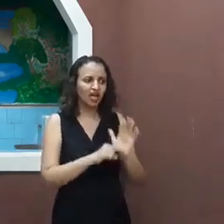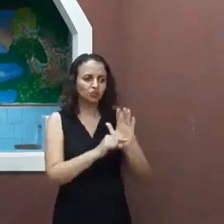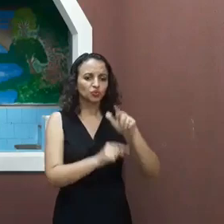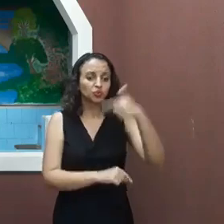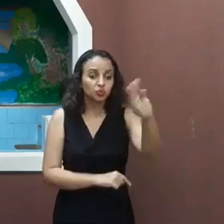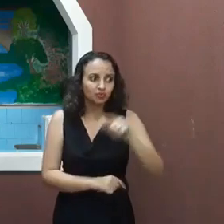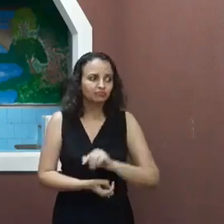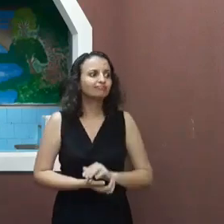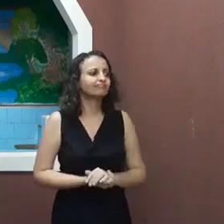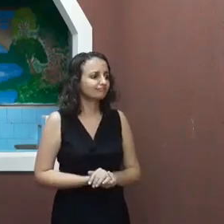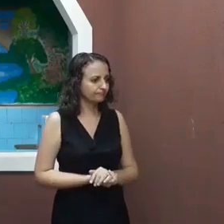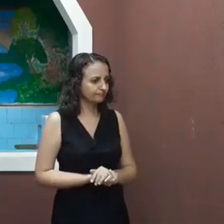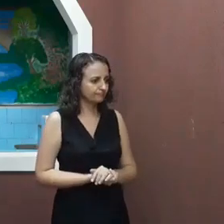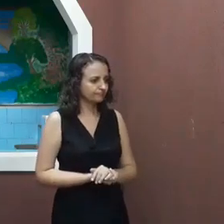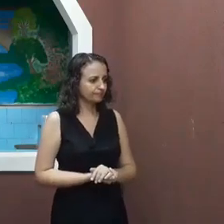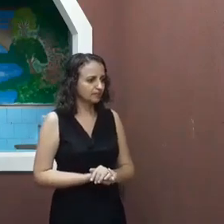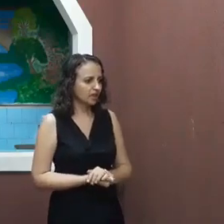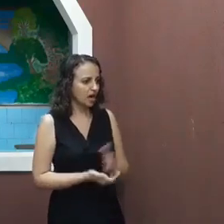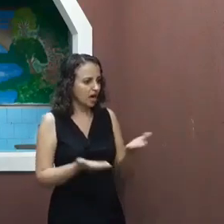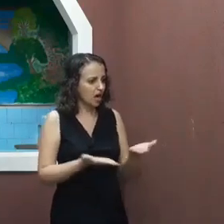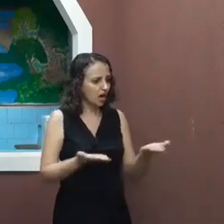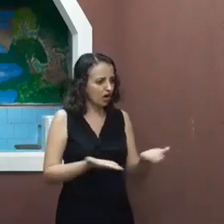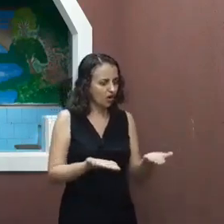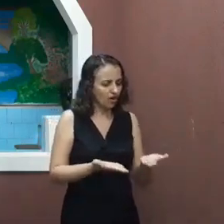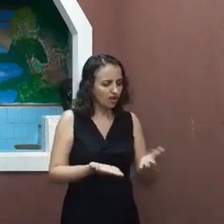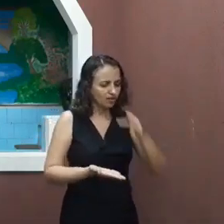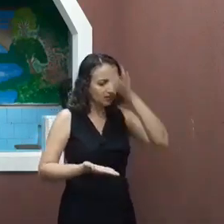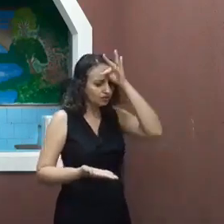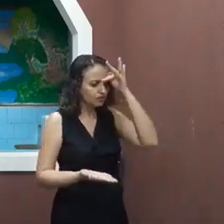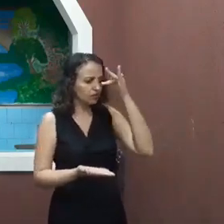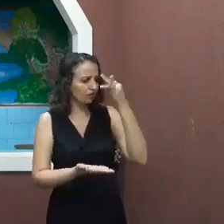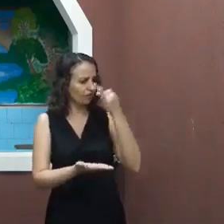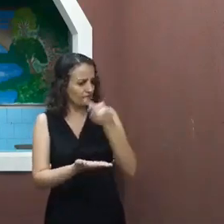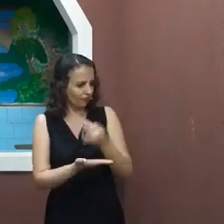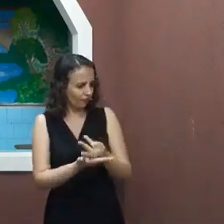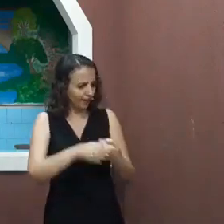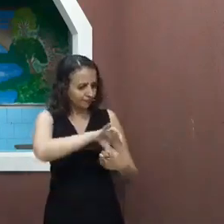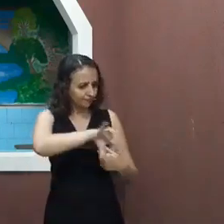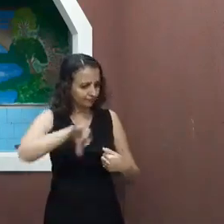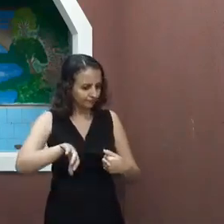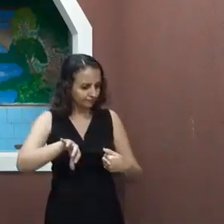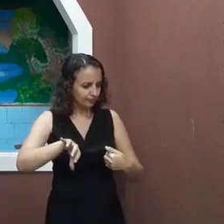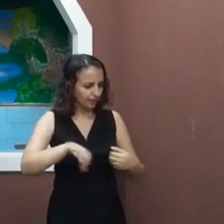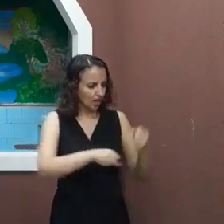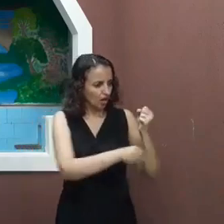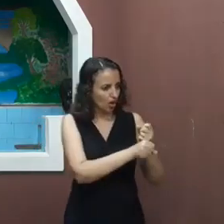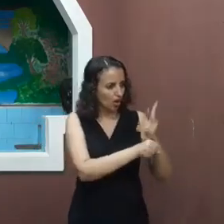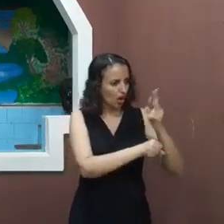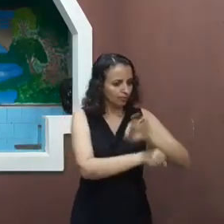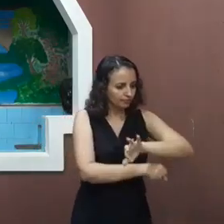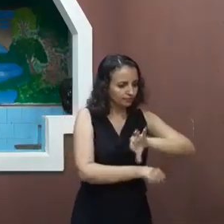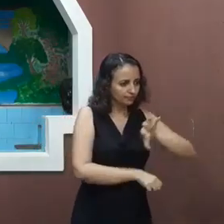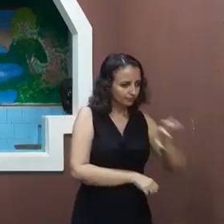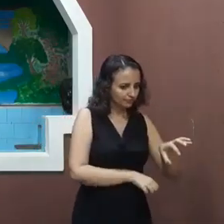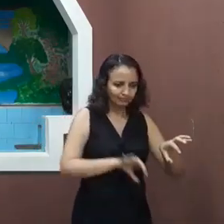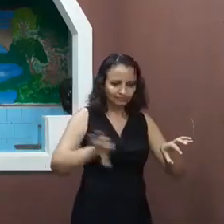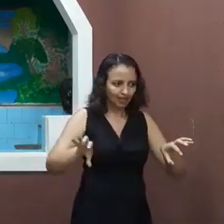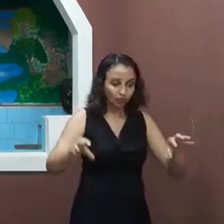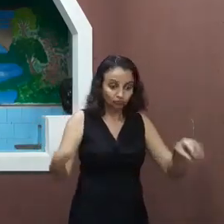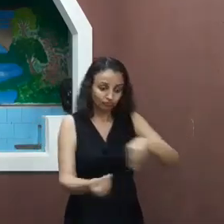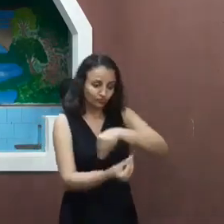obras sem fé, é isso que está falando o texto. Não é entre fé e obras. A questão é fé. É uma fé